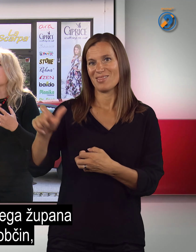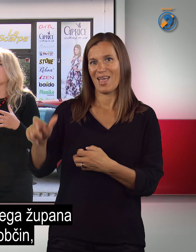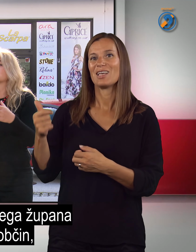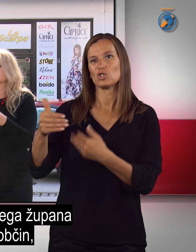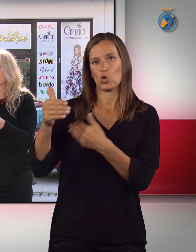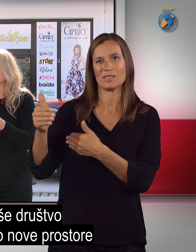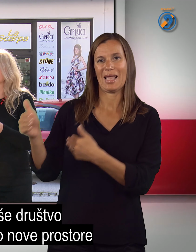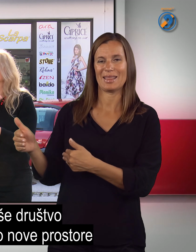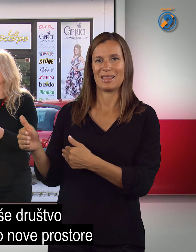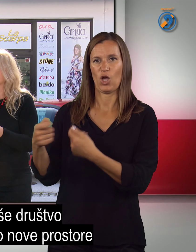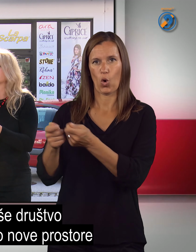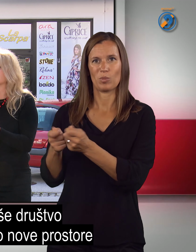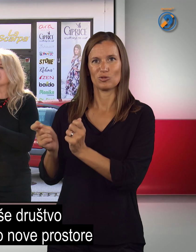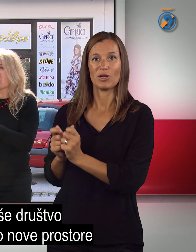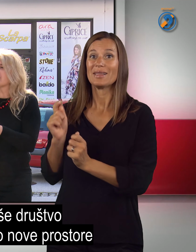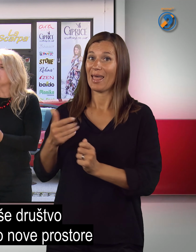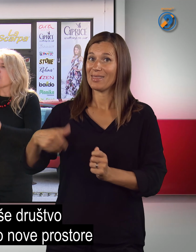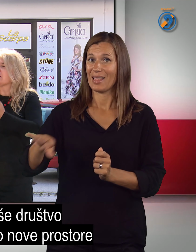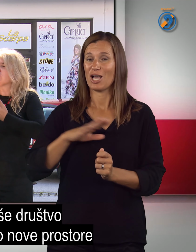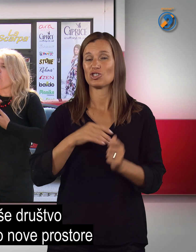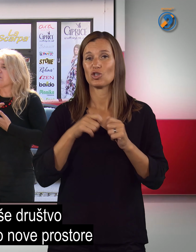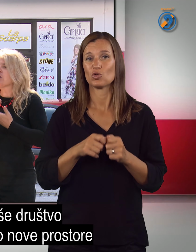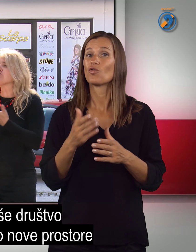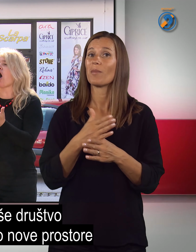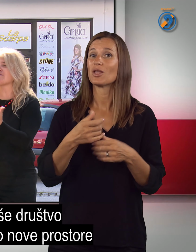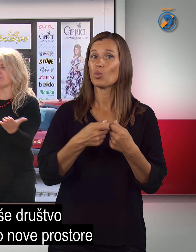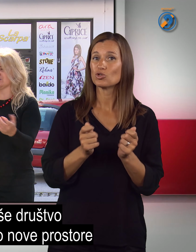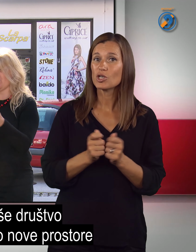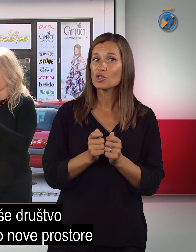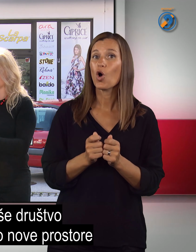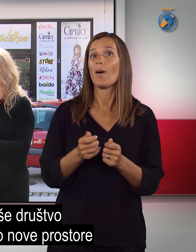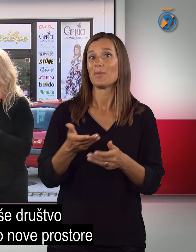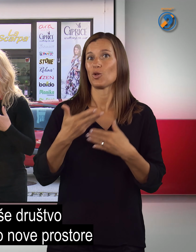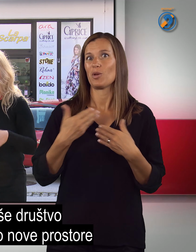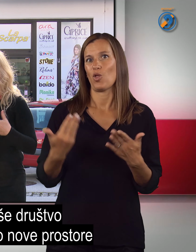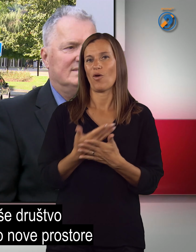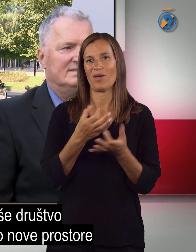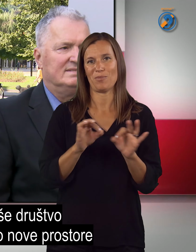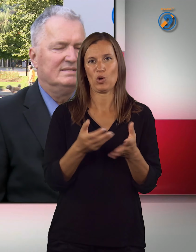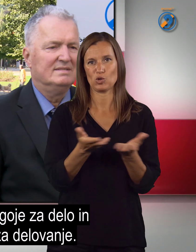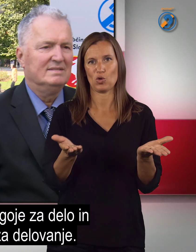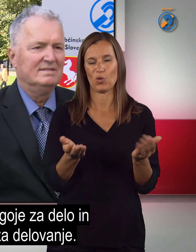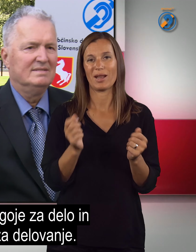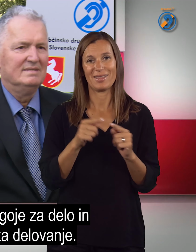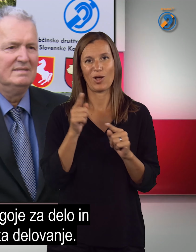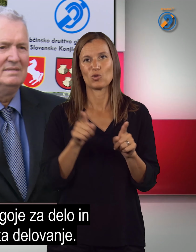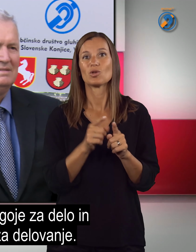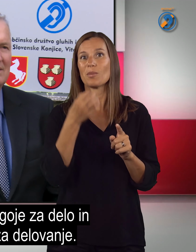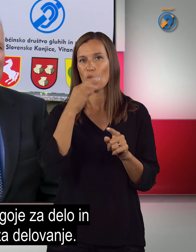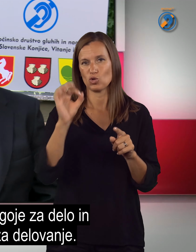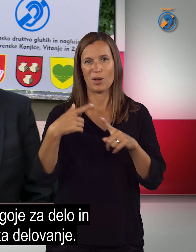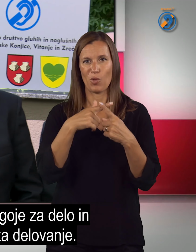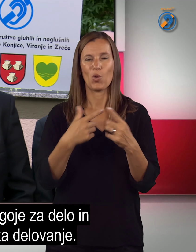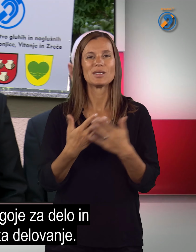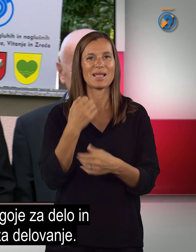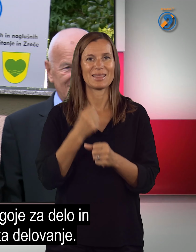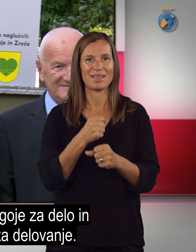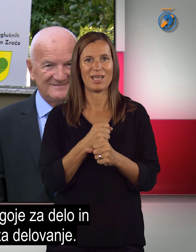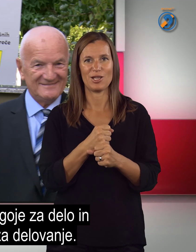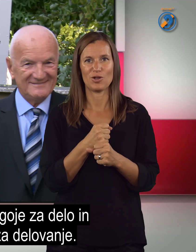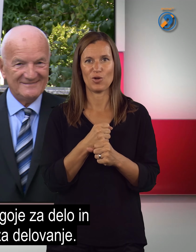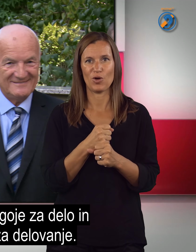sosednjih občin, da je naše društvo medobčinsko pridobilo nove prostore in s tem tudi boljše pogoje